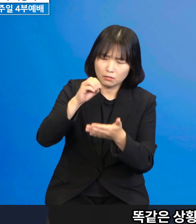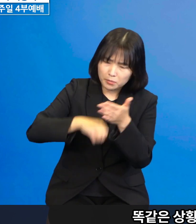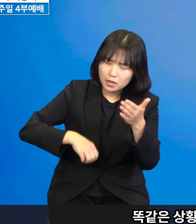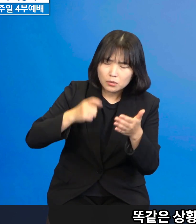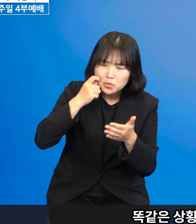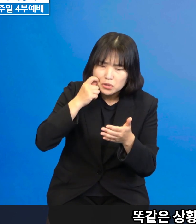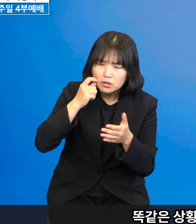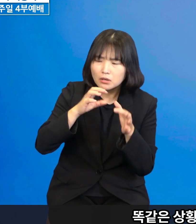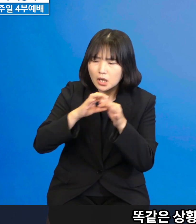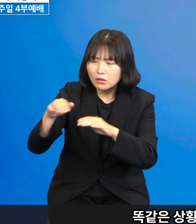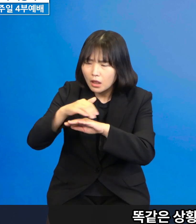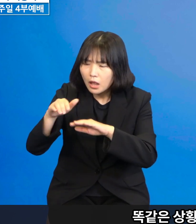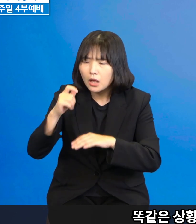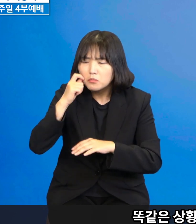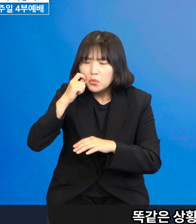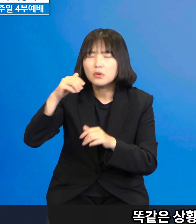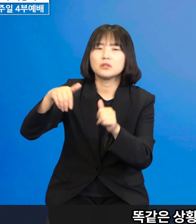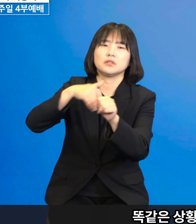똑같은 상황이에요, 다윗하고.